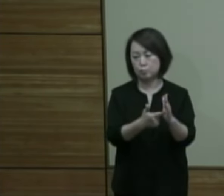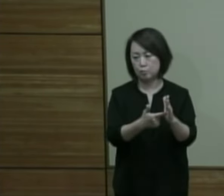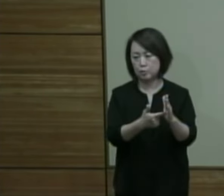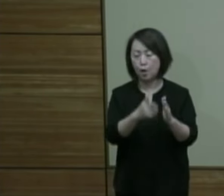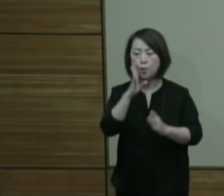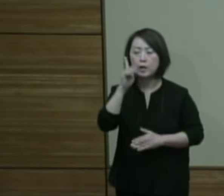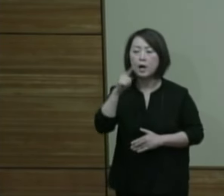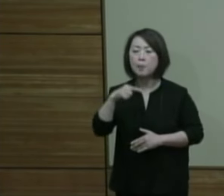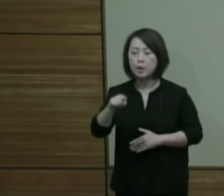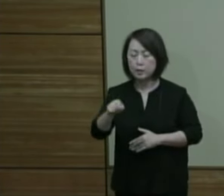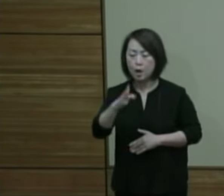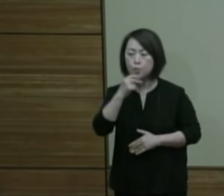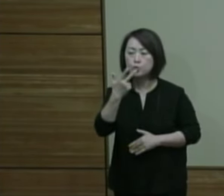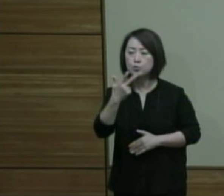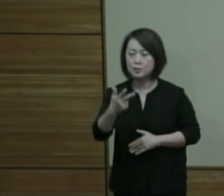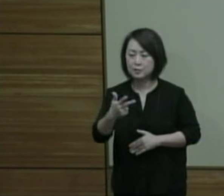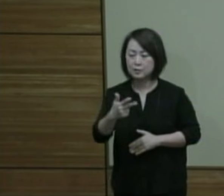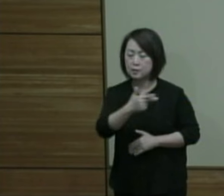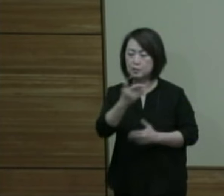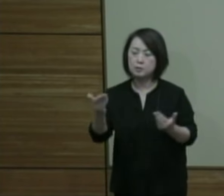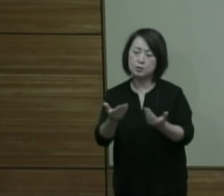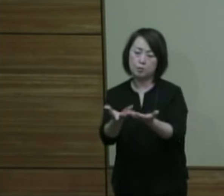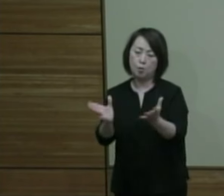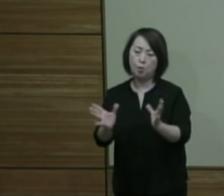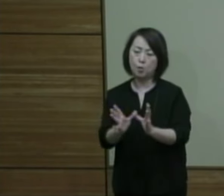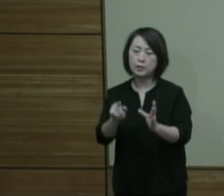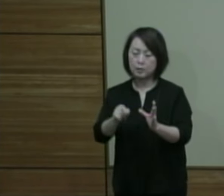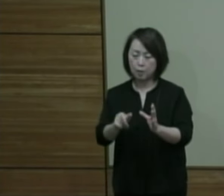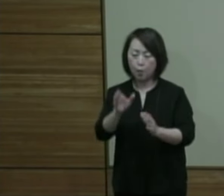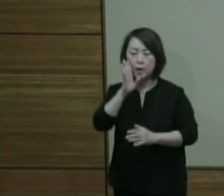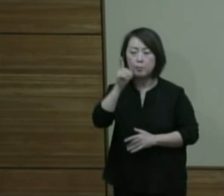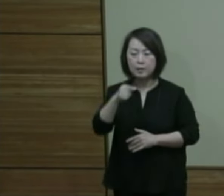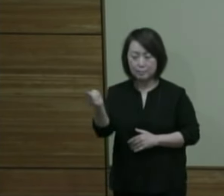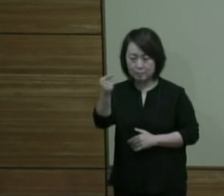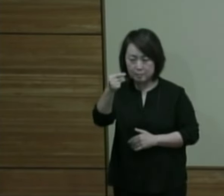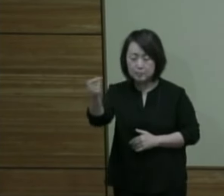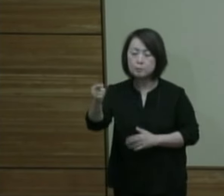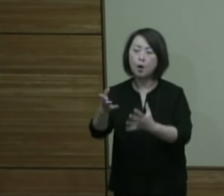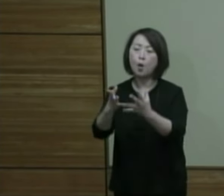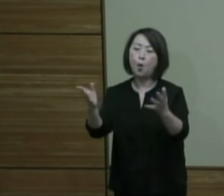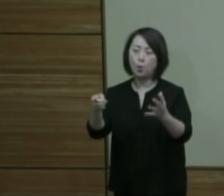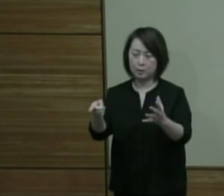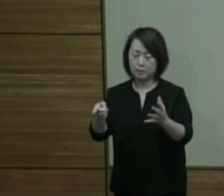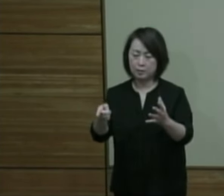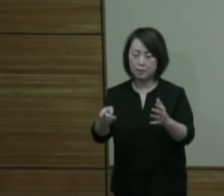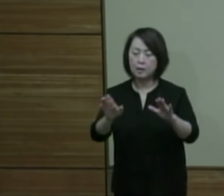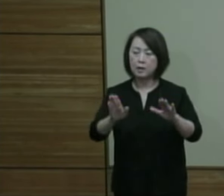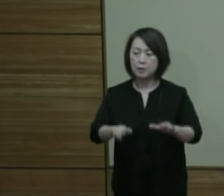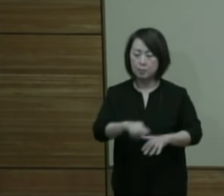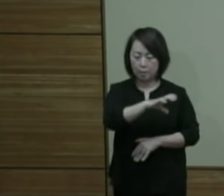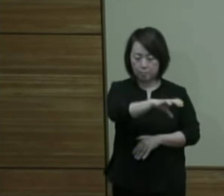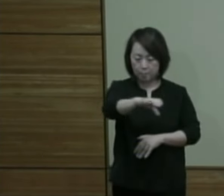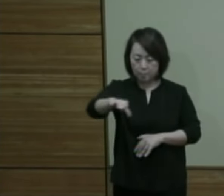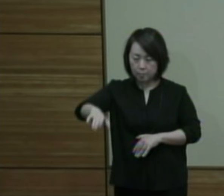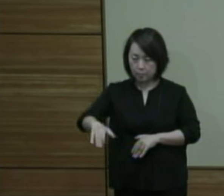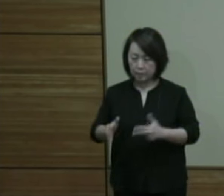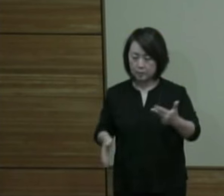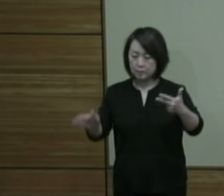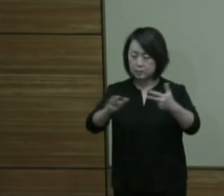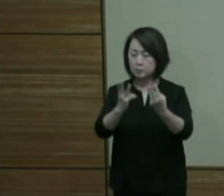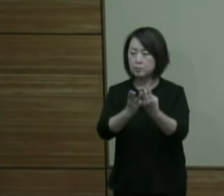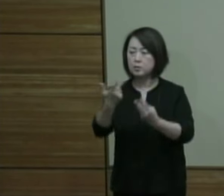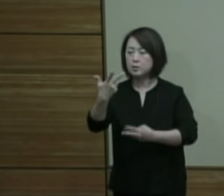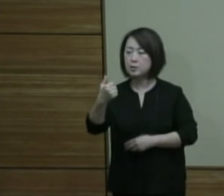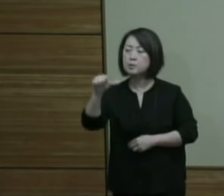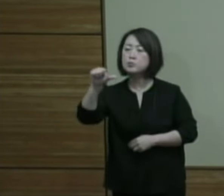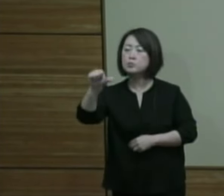なですね、社会福祉をご担当していただいている団体でして、まあ、いろんな経緯はありますけれども、現在75施設、それから働